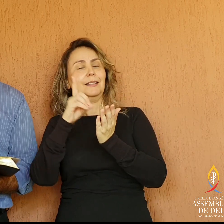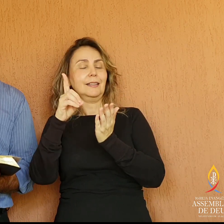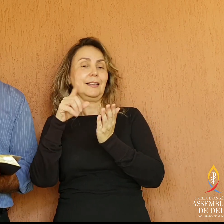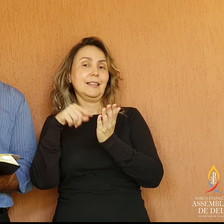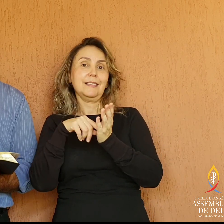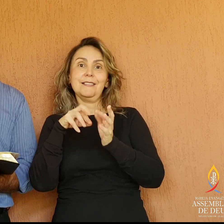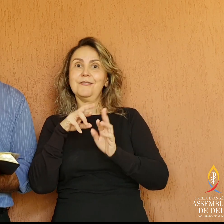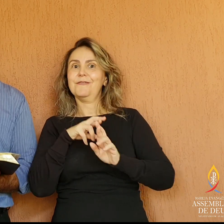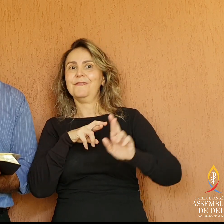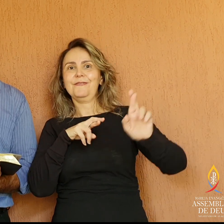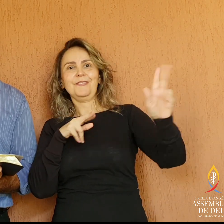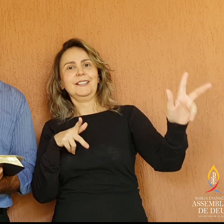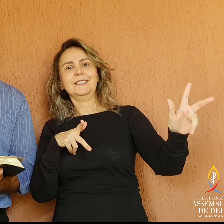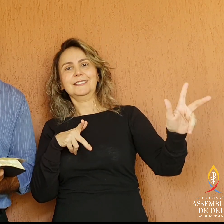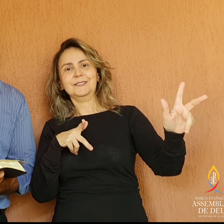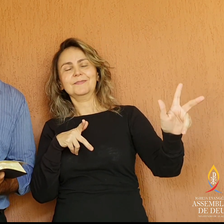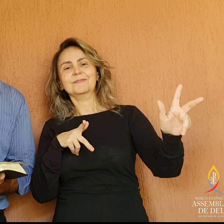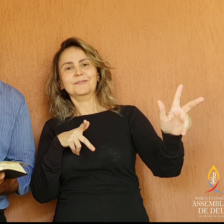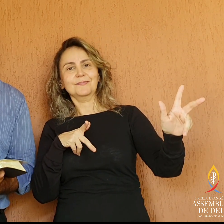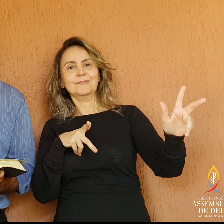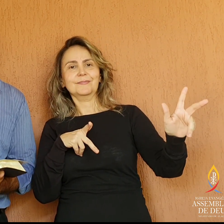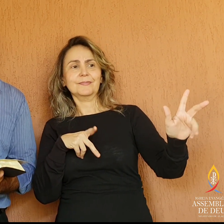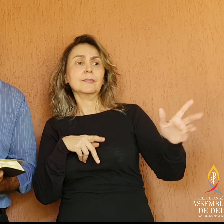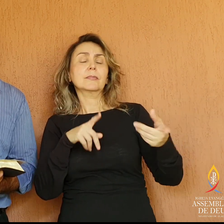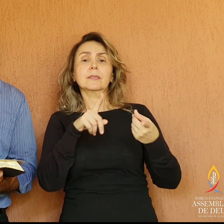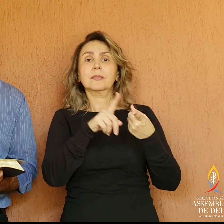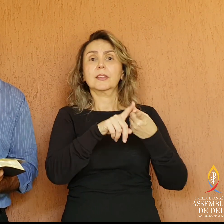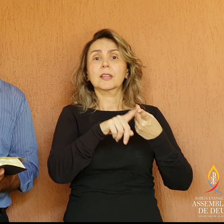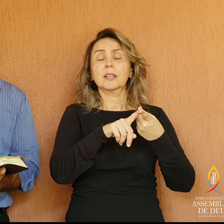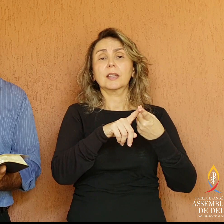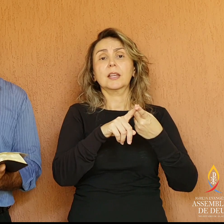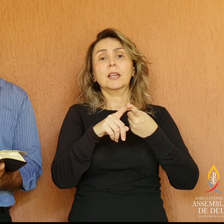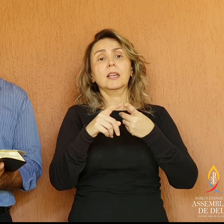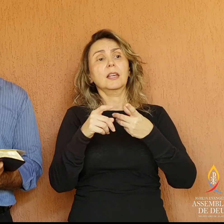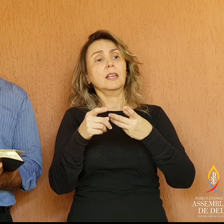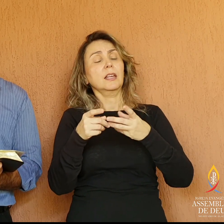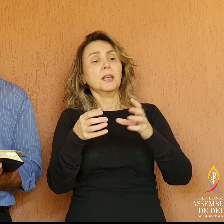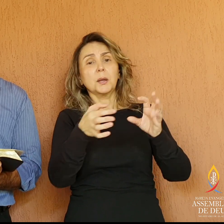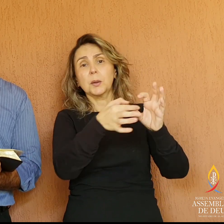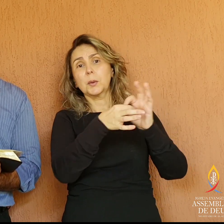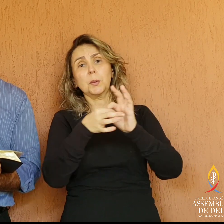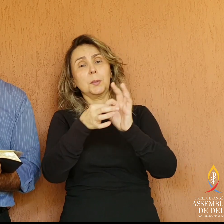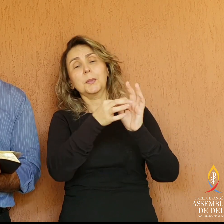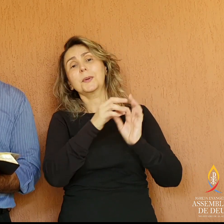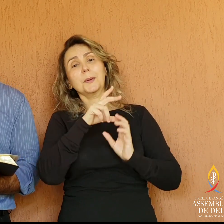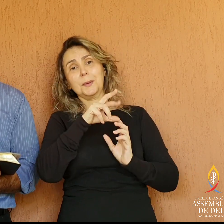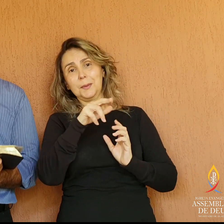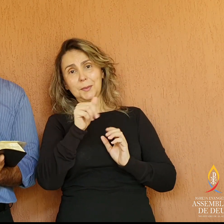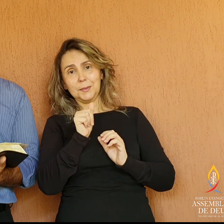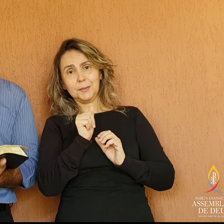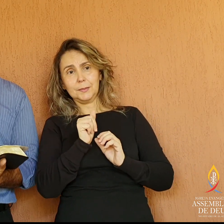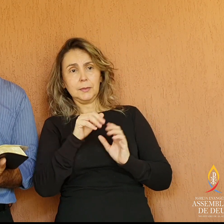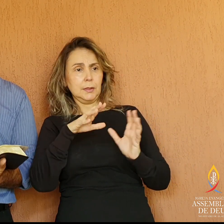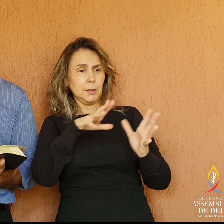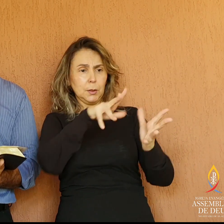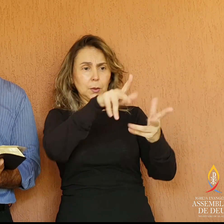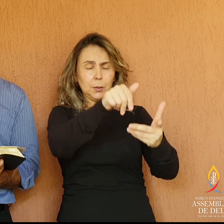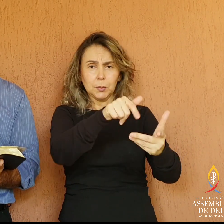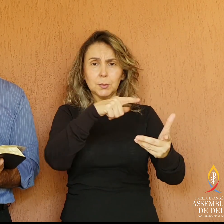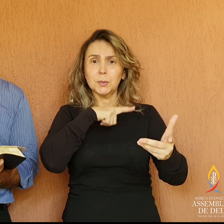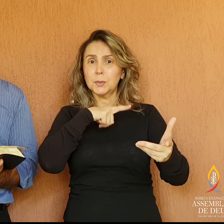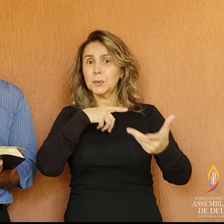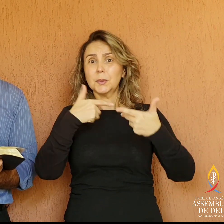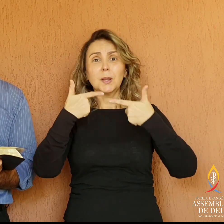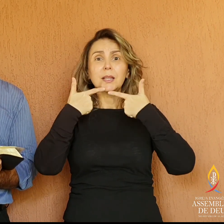Escrituras, inclusive na comunhão entre os irmãos. Você precisa entender que o mundo tem uma linguagem